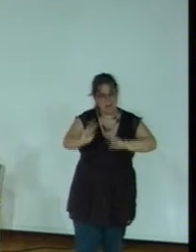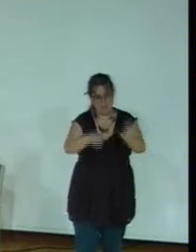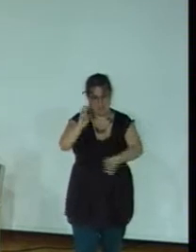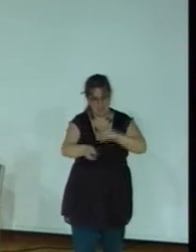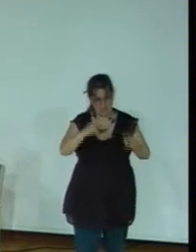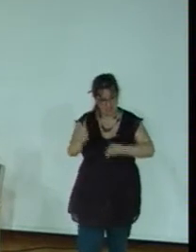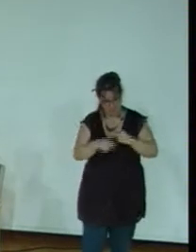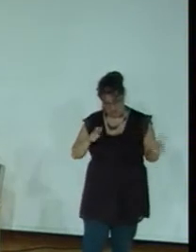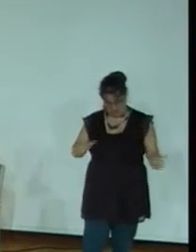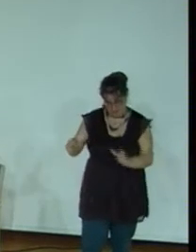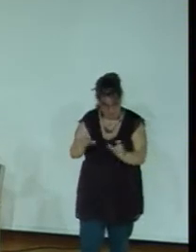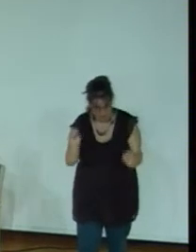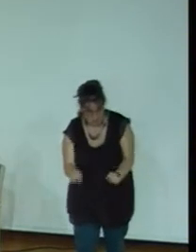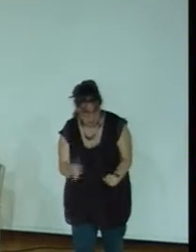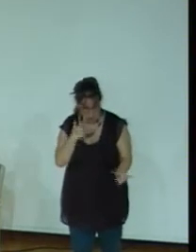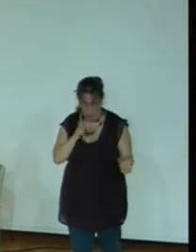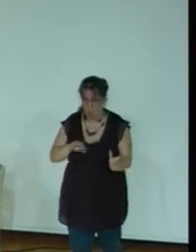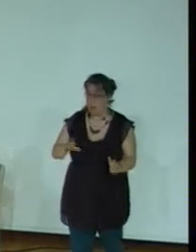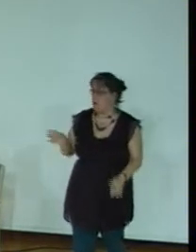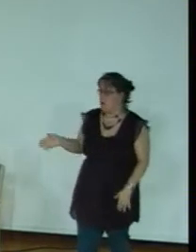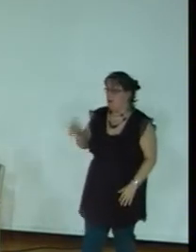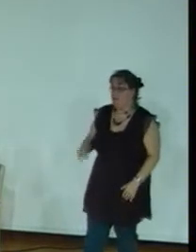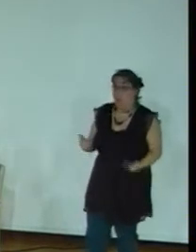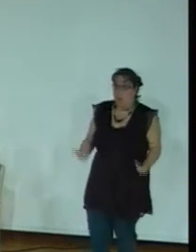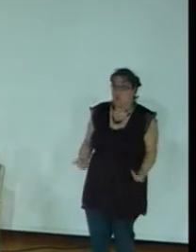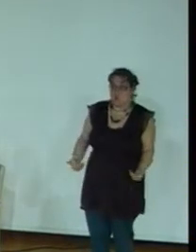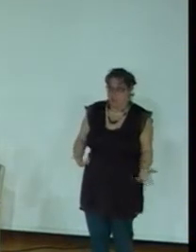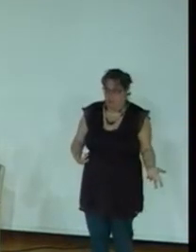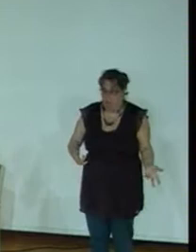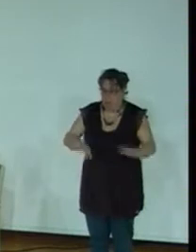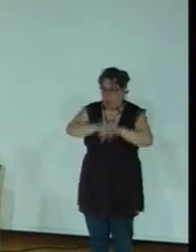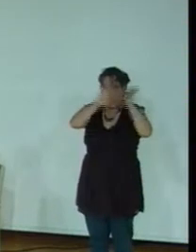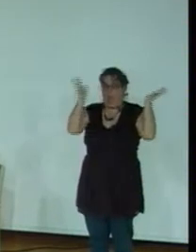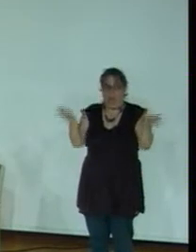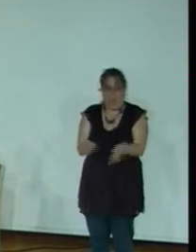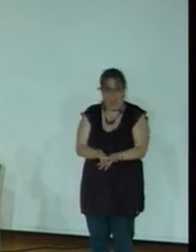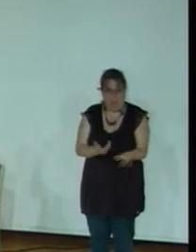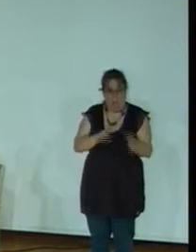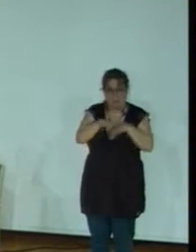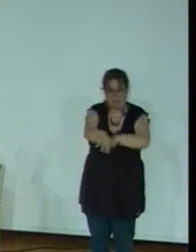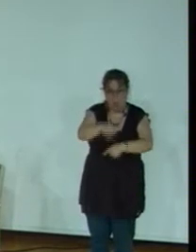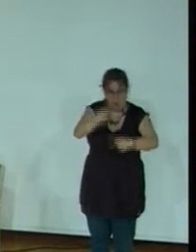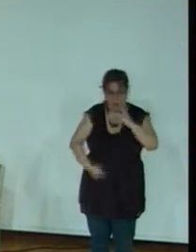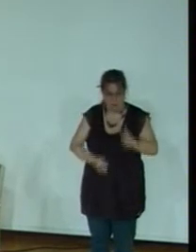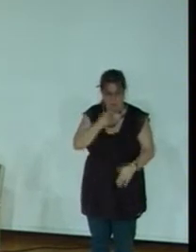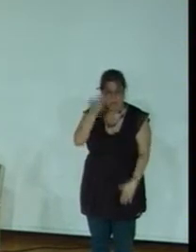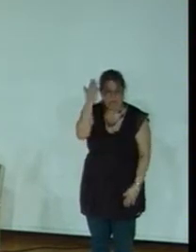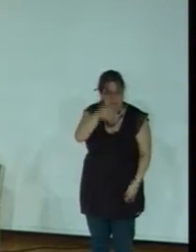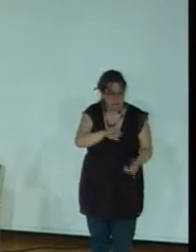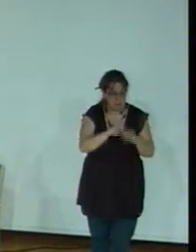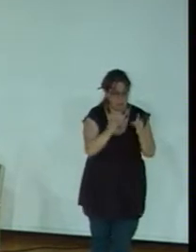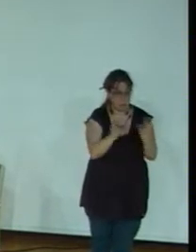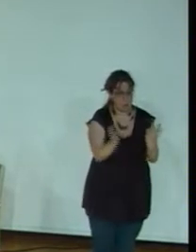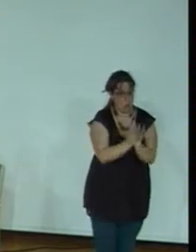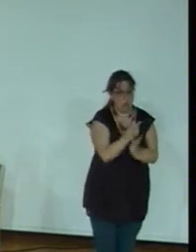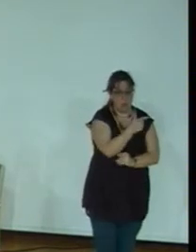forme de manifestation. Donc ça veut dire que potentiellement, le gouvernement peut interdire toute réunion de plus de deux personnes, quoi. Donc déjà, pour le syndicalisme, ça complique un petit